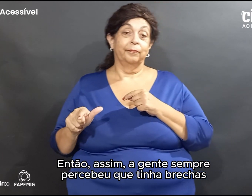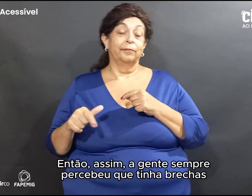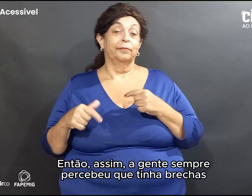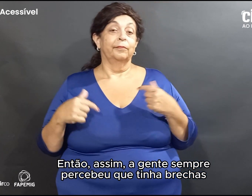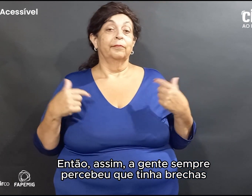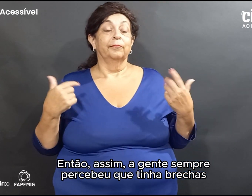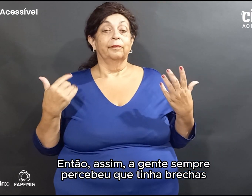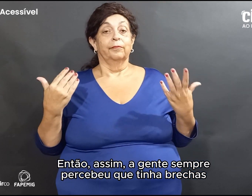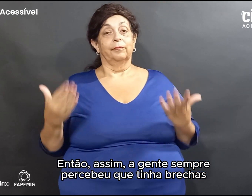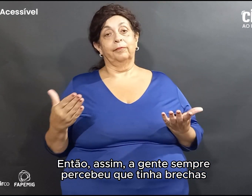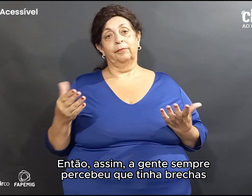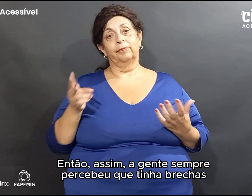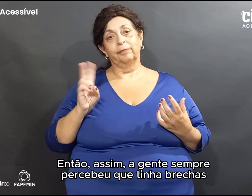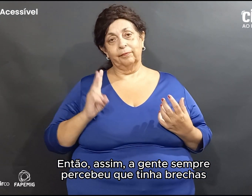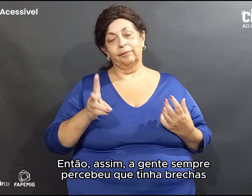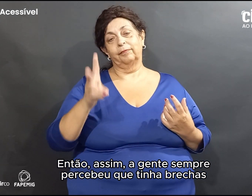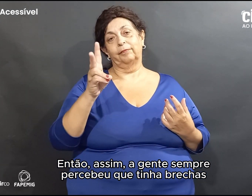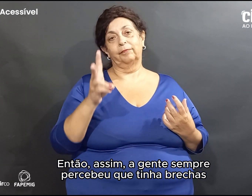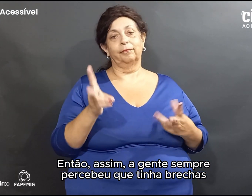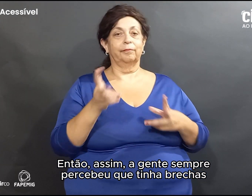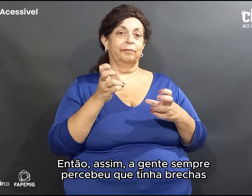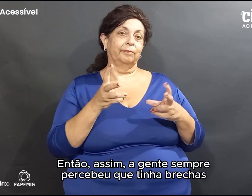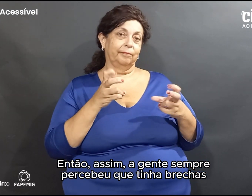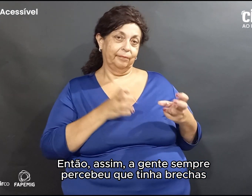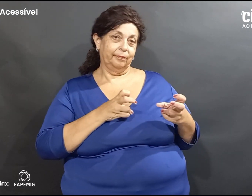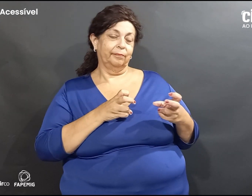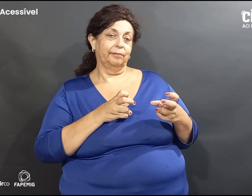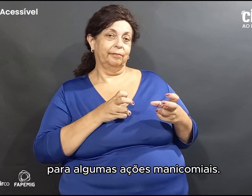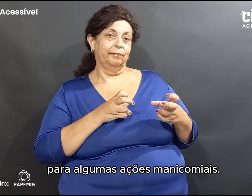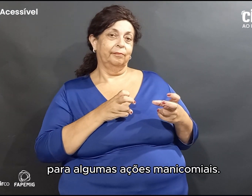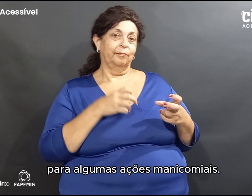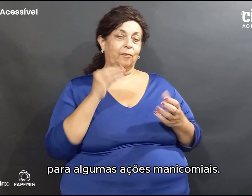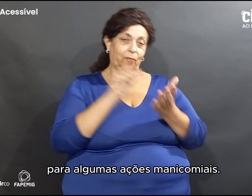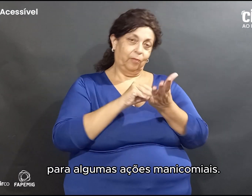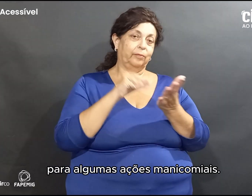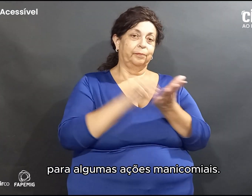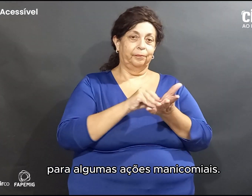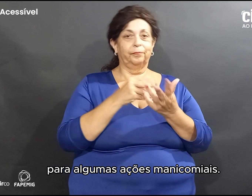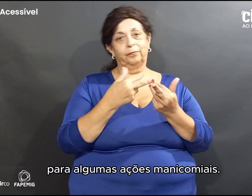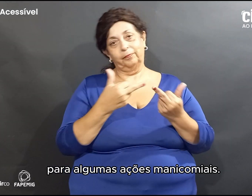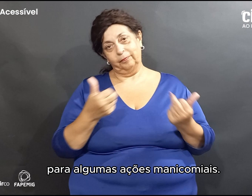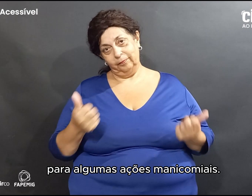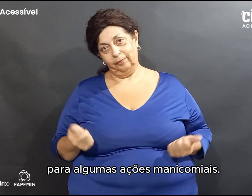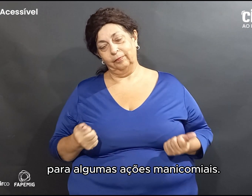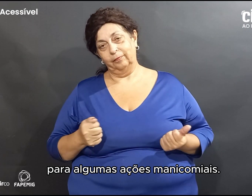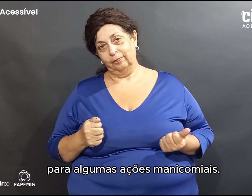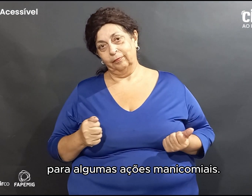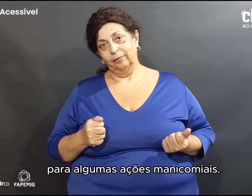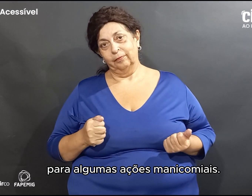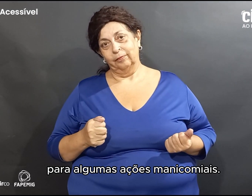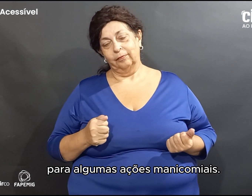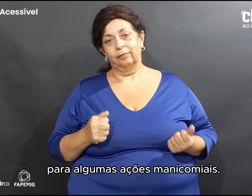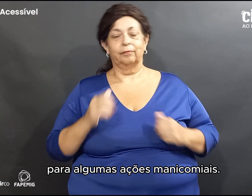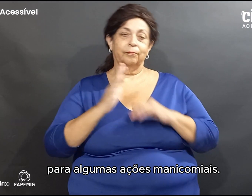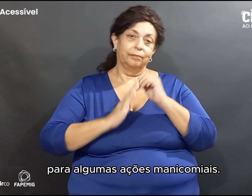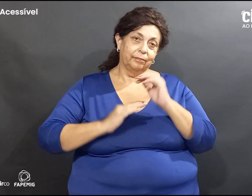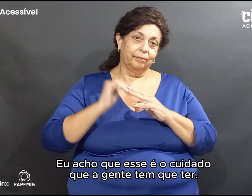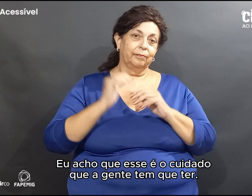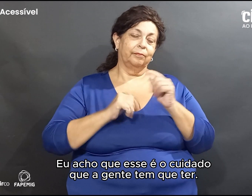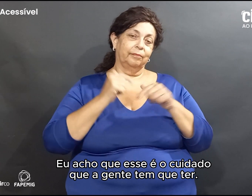assim, a gente sempre percebeu que tinha brechas para algumas ações manicomiais. Eu acho que esse é o